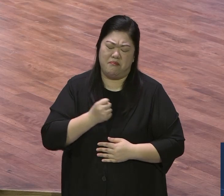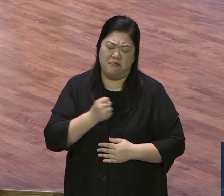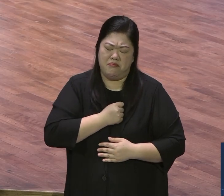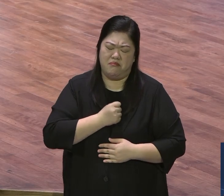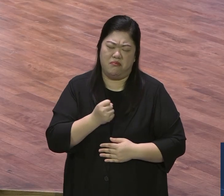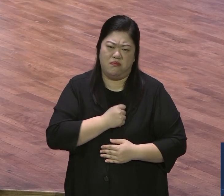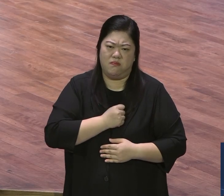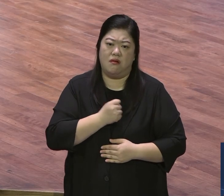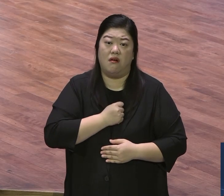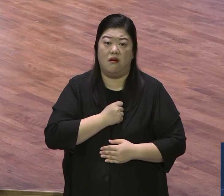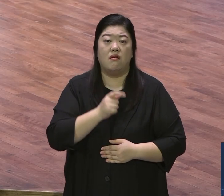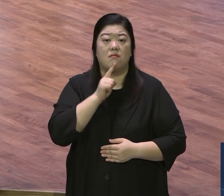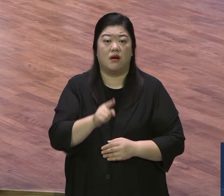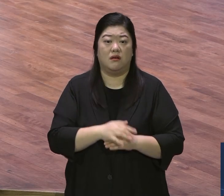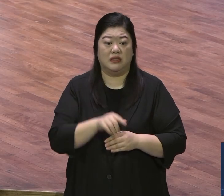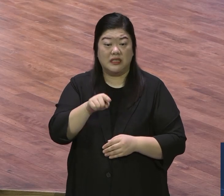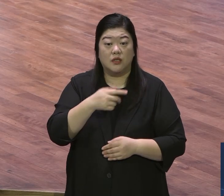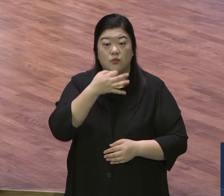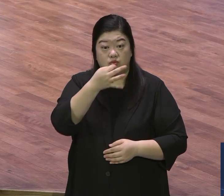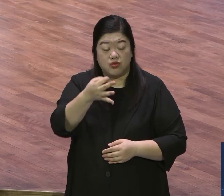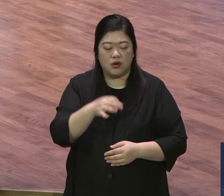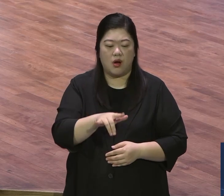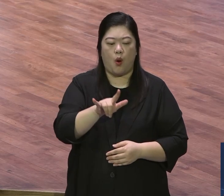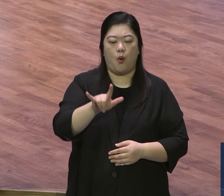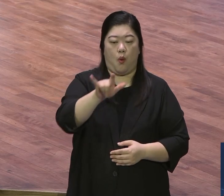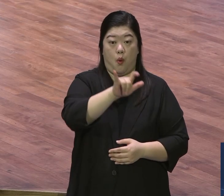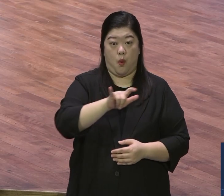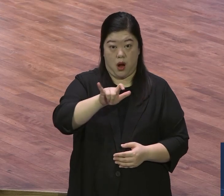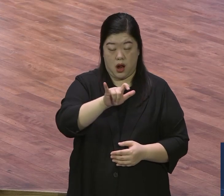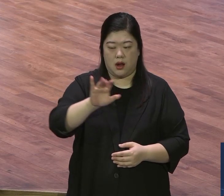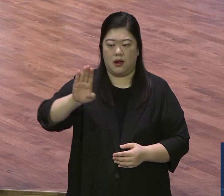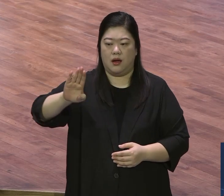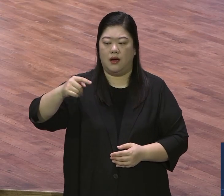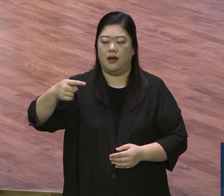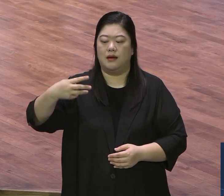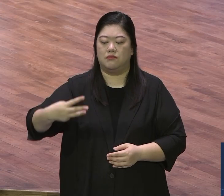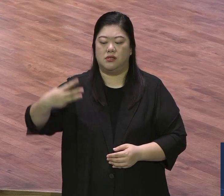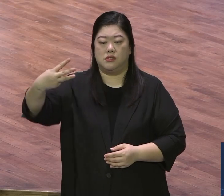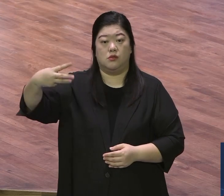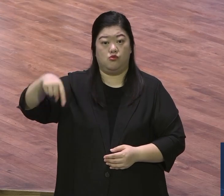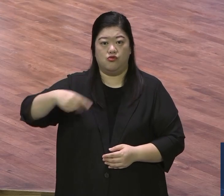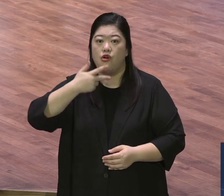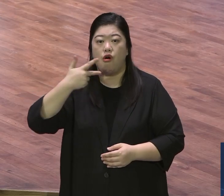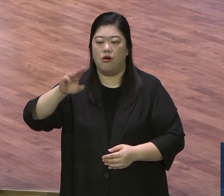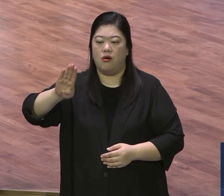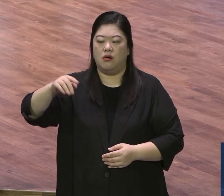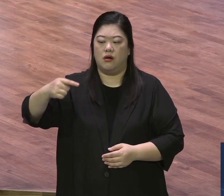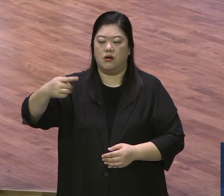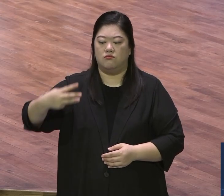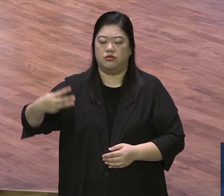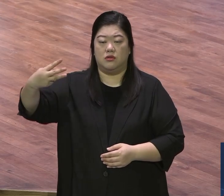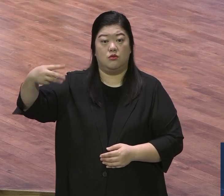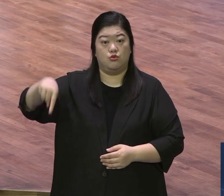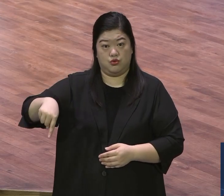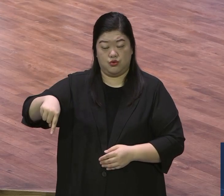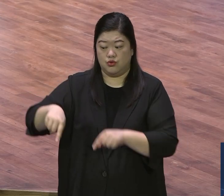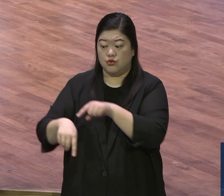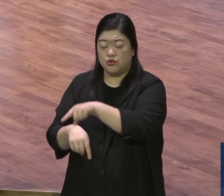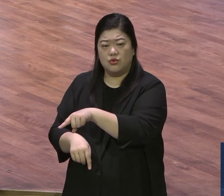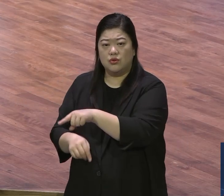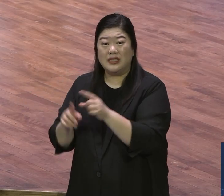이것을 가르쳐서 코로나 블루라고 그렇게 말을 합니다. 코로나19와 우울감을 의미하는 이